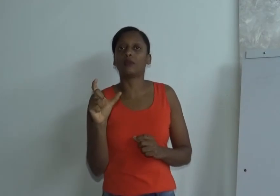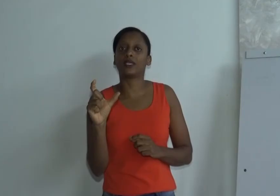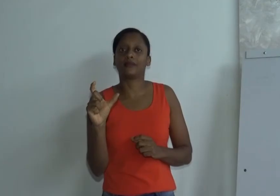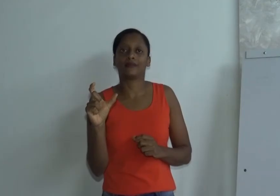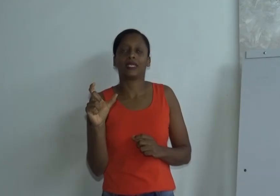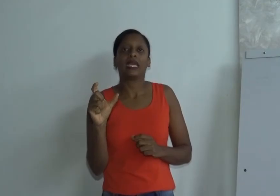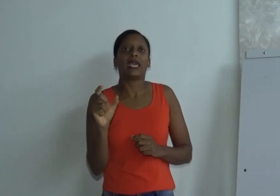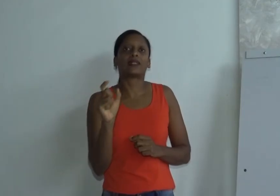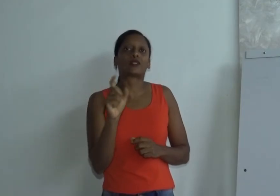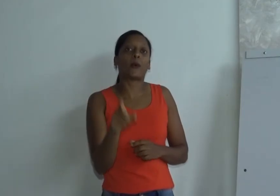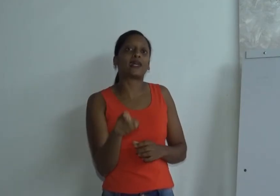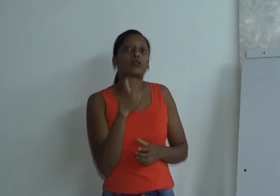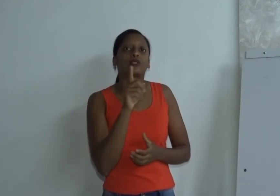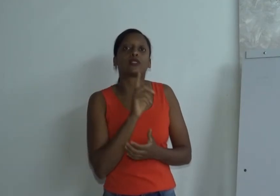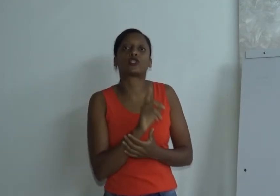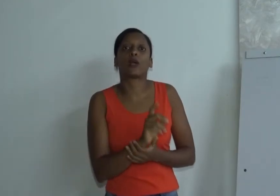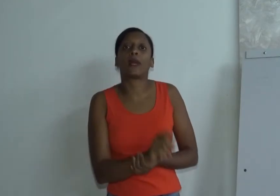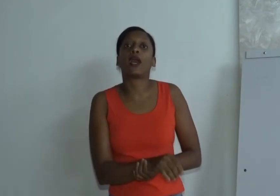nome. Elas passam a se chamar